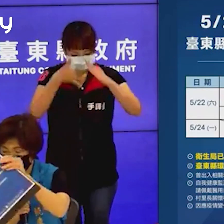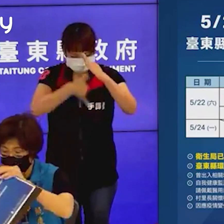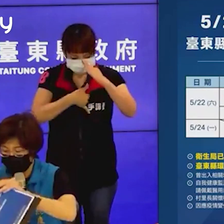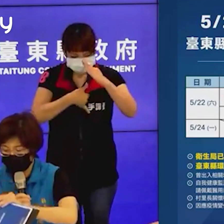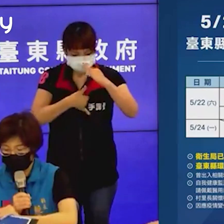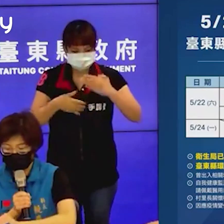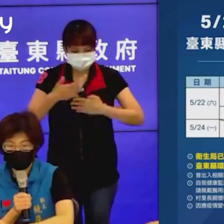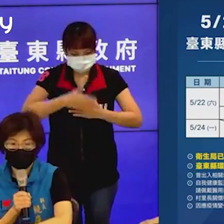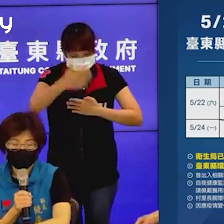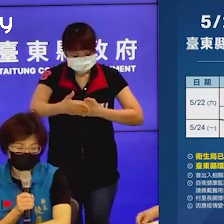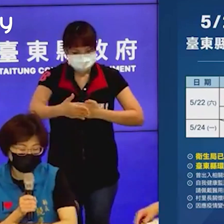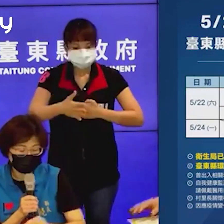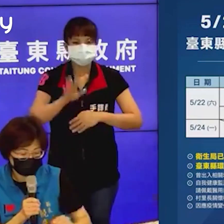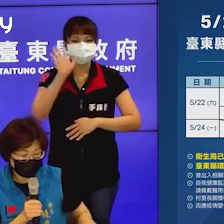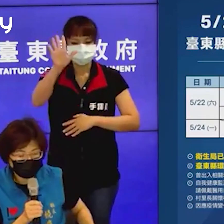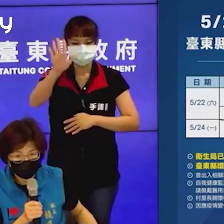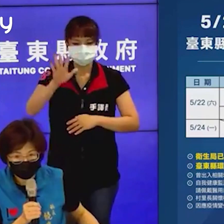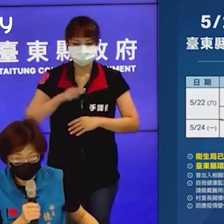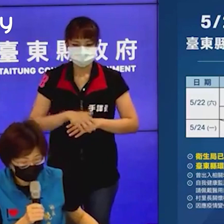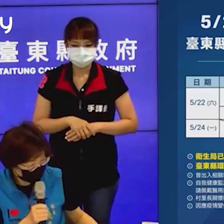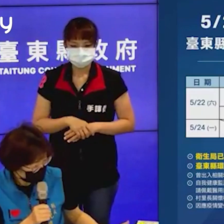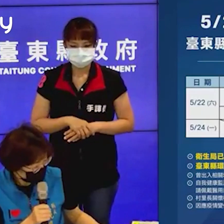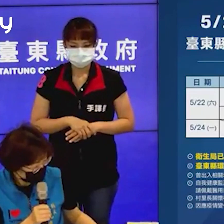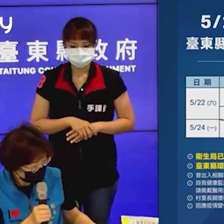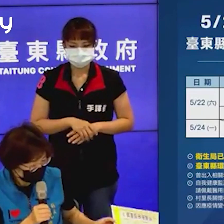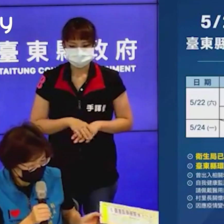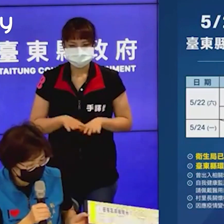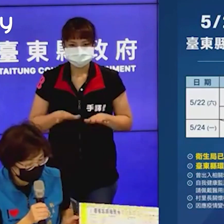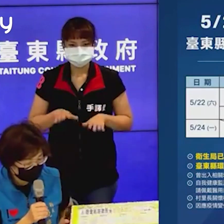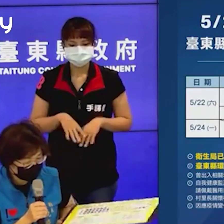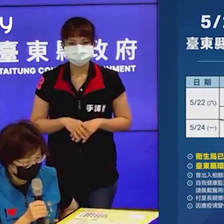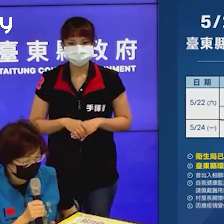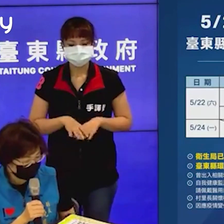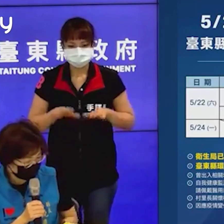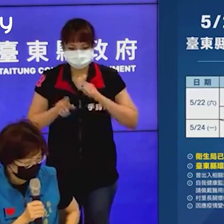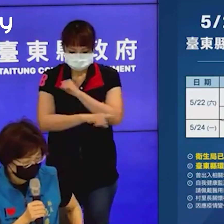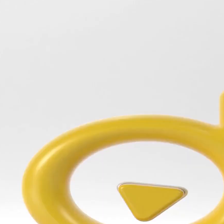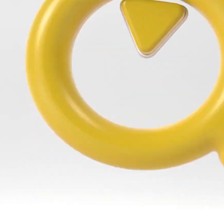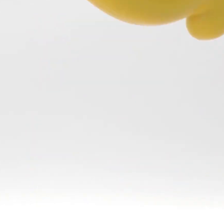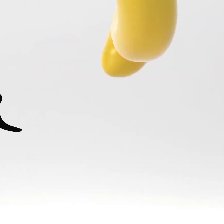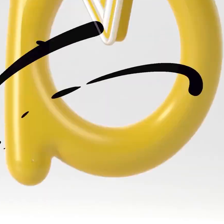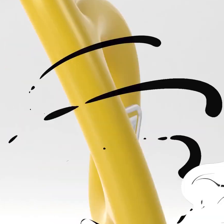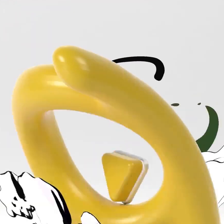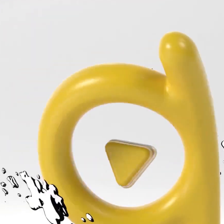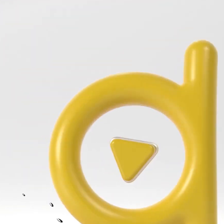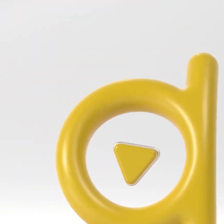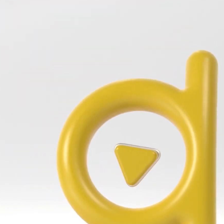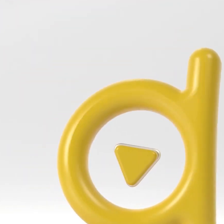以上的资讯我们还是要以 CDC 最后的公布为准哦。